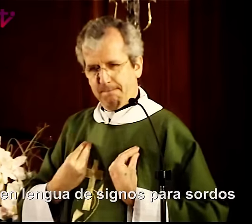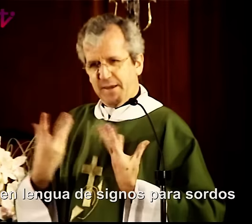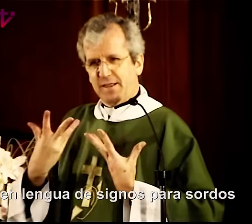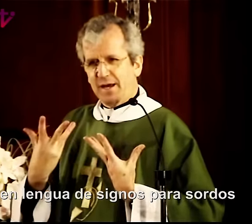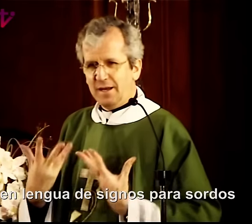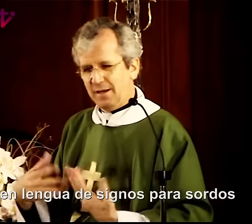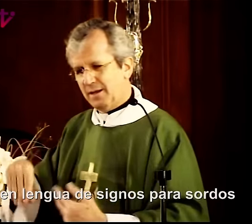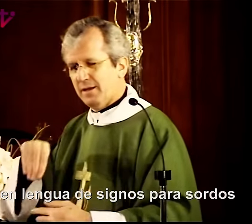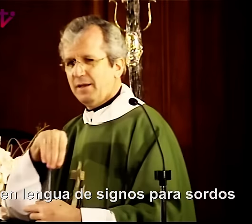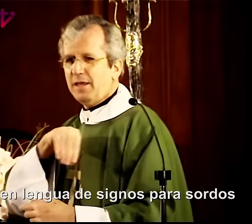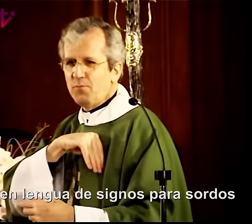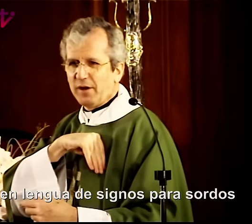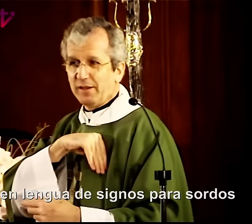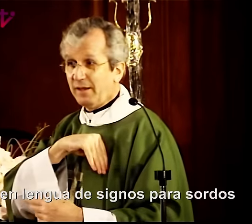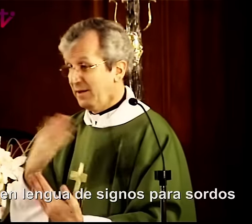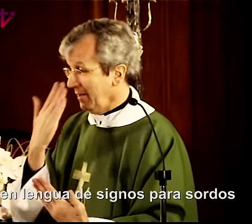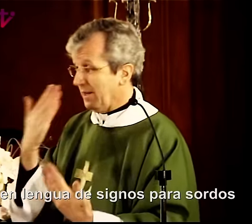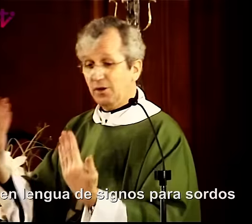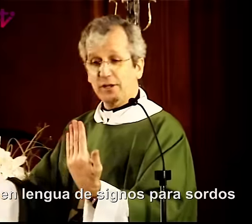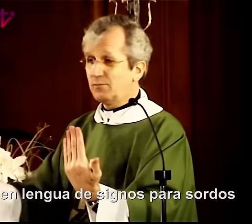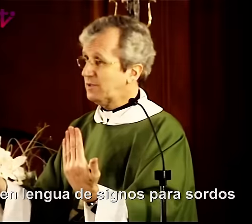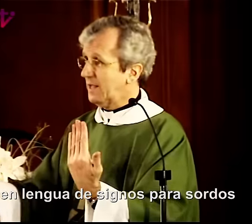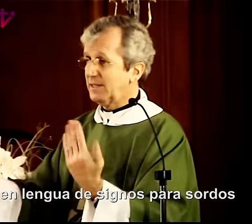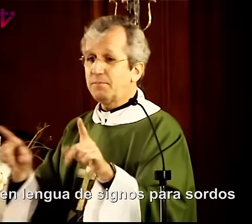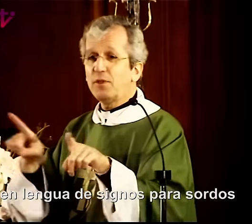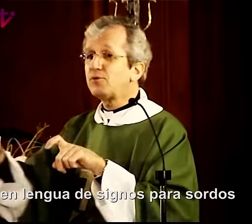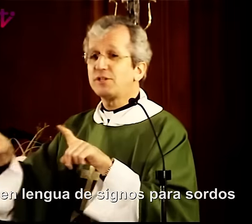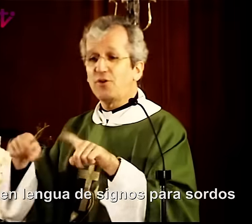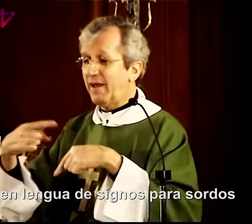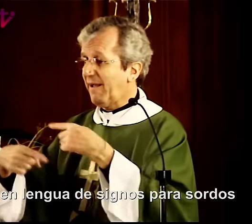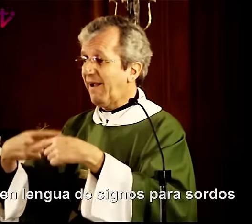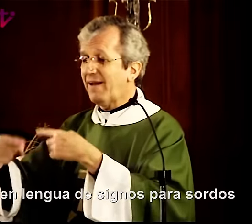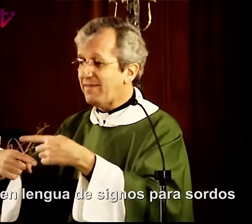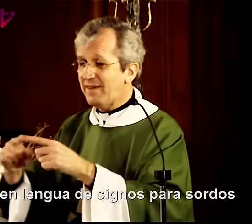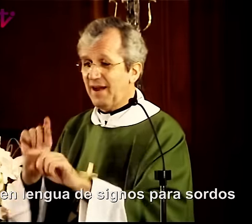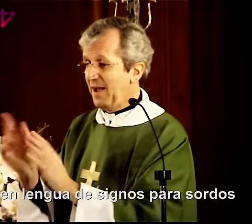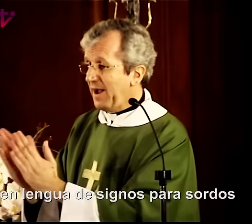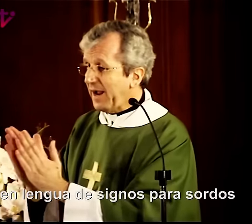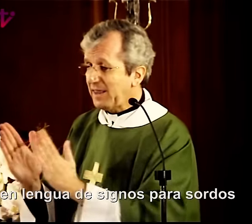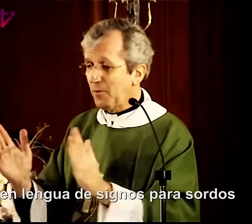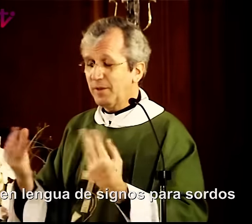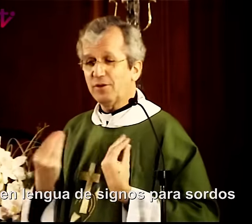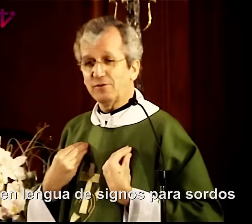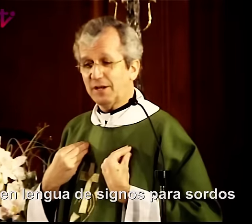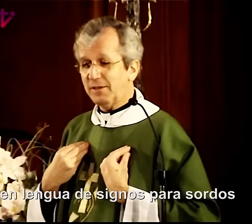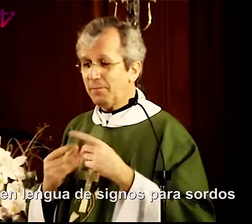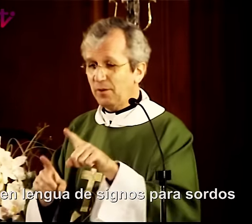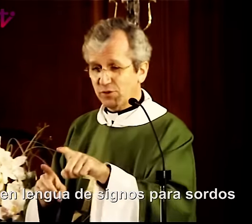vida y muerte. Y lo tenemos delante y podemos escoger cada día, cada momento de nuestra vida, podemos